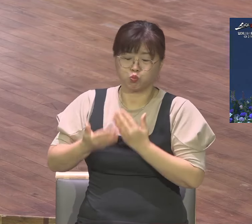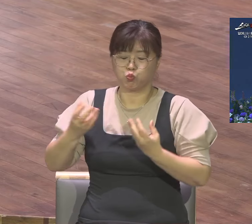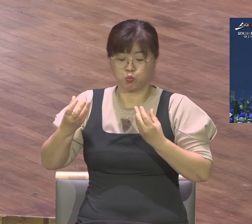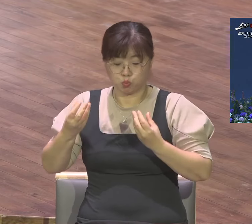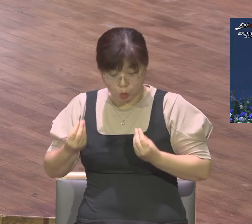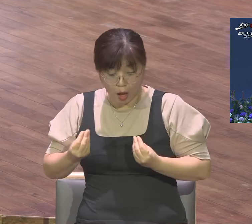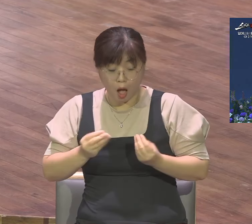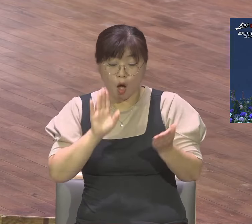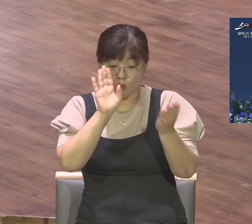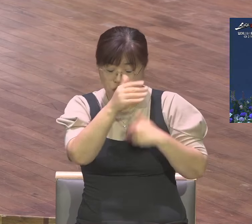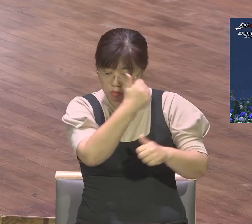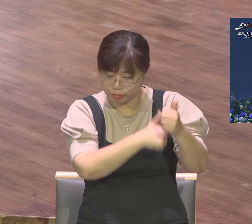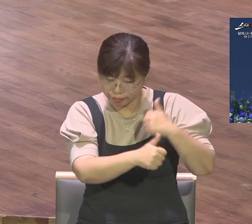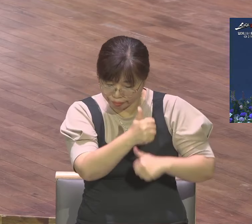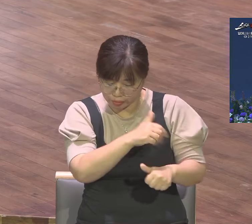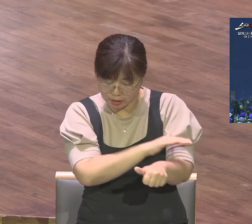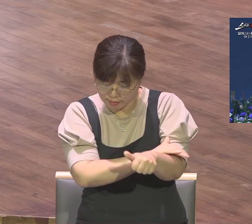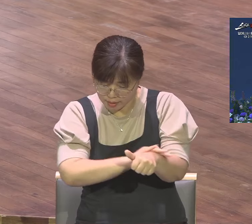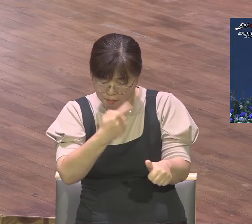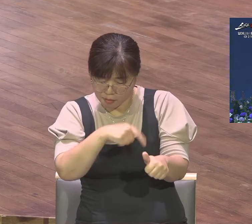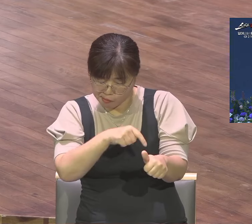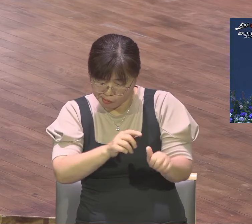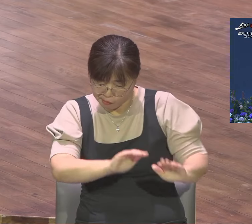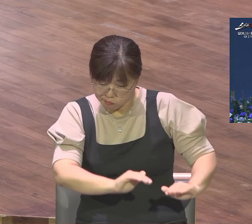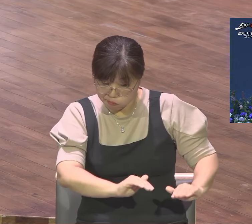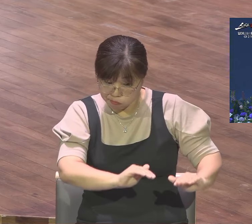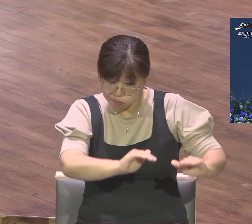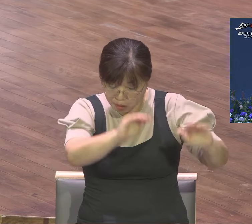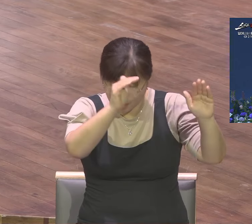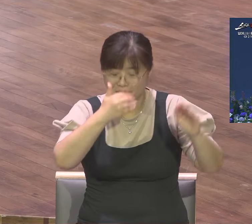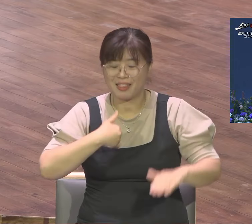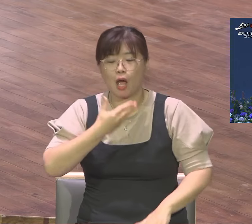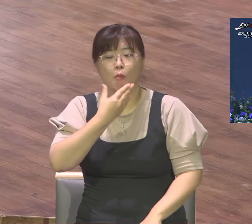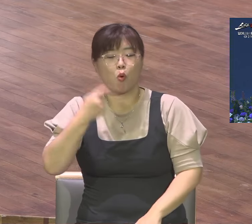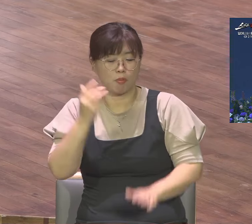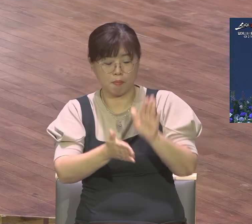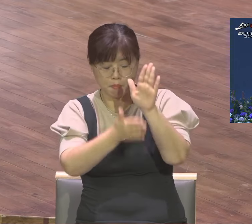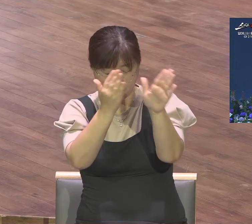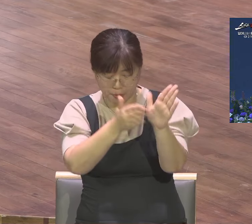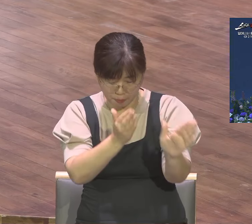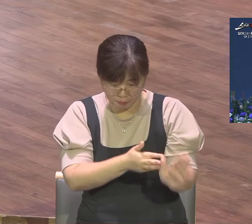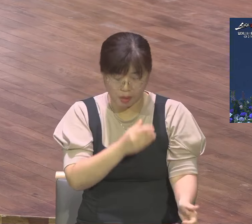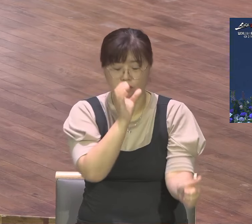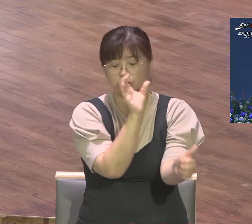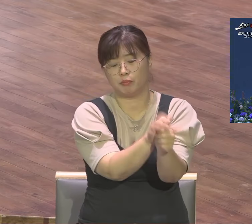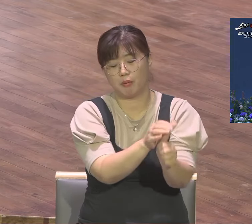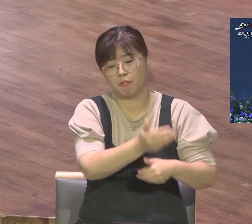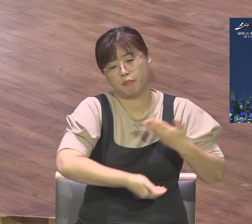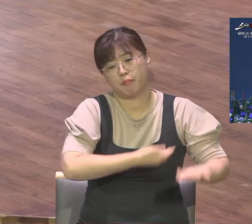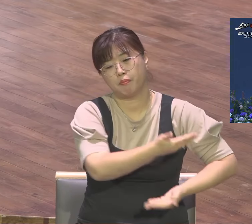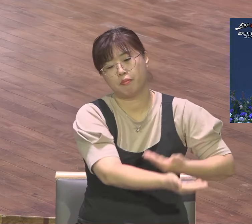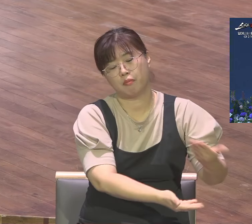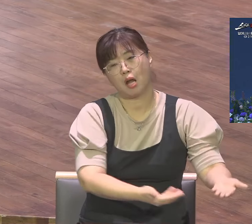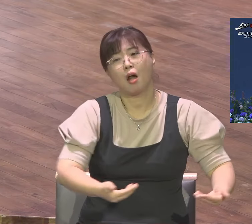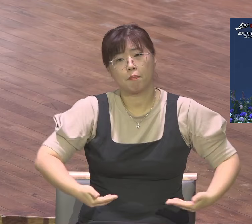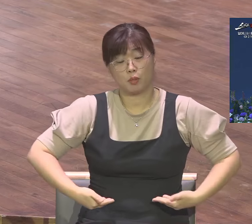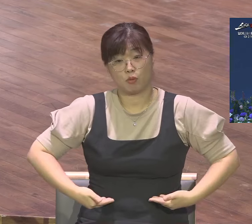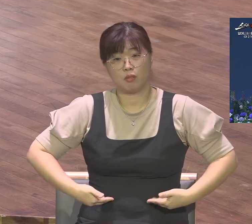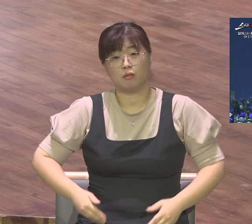한번 사는 인생에, 한번 사는 인생 얼마나 가치 있게 사는 겁니다. 영원한 것에 투자하는